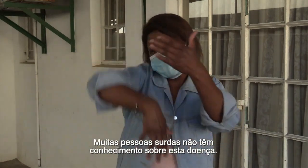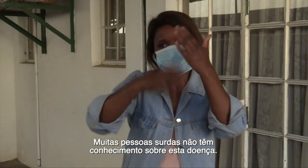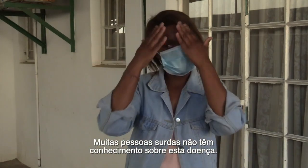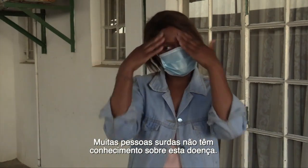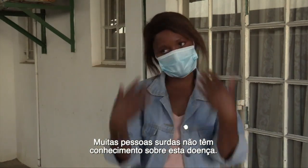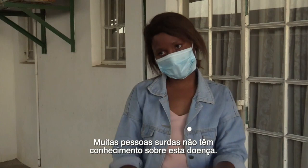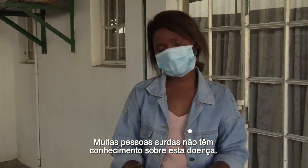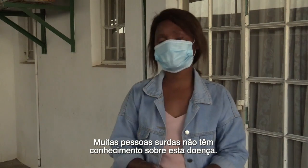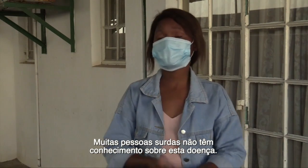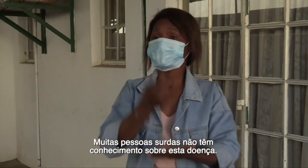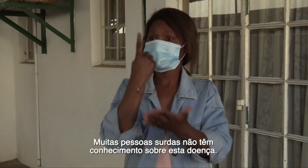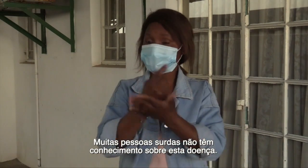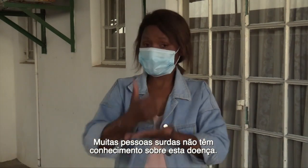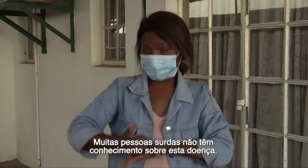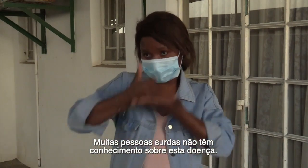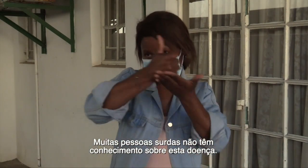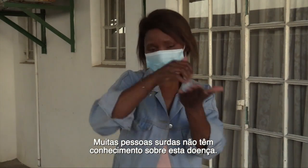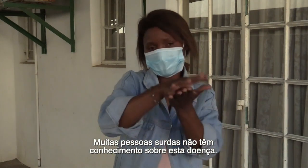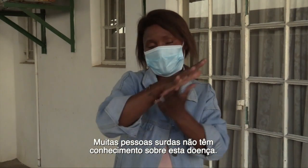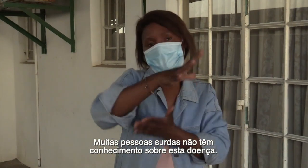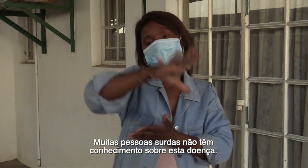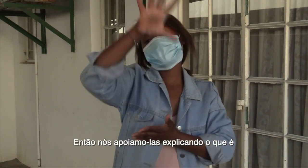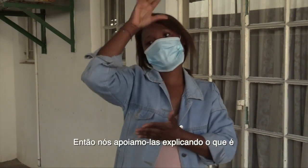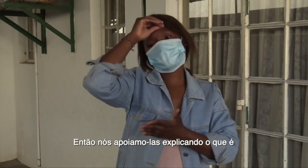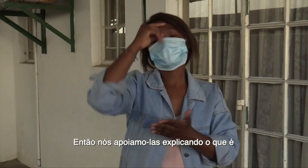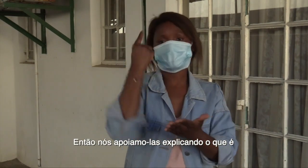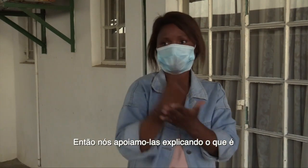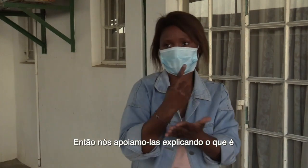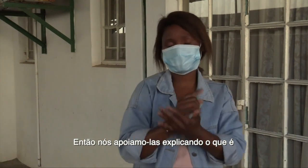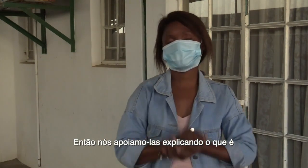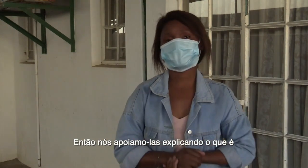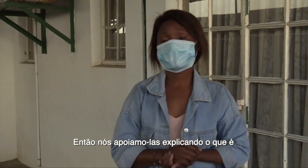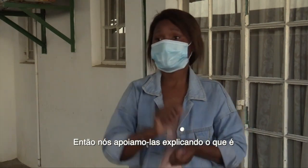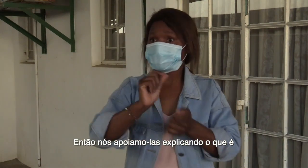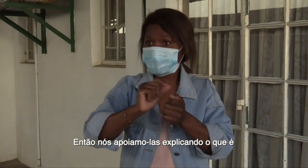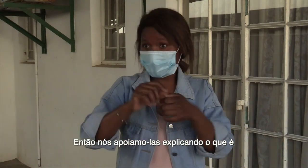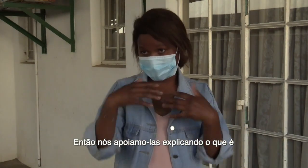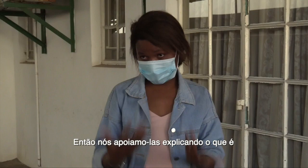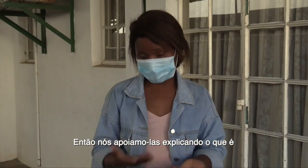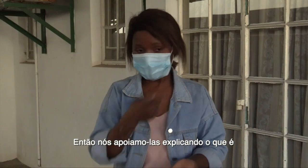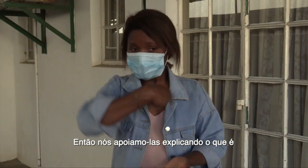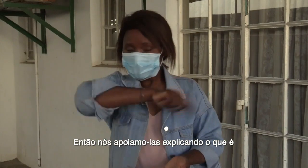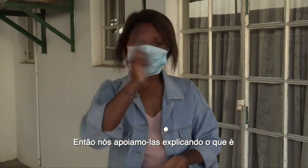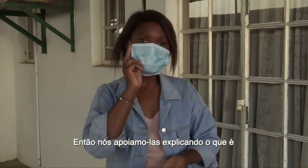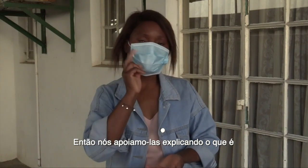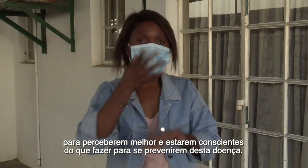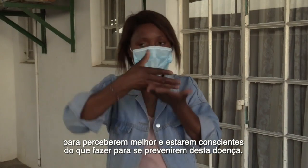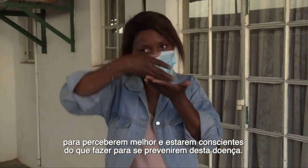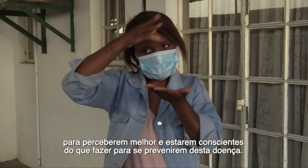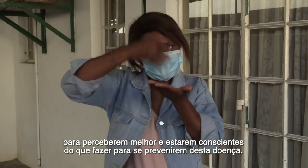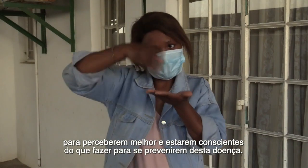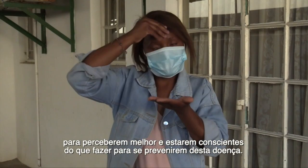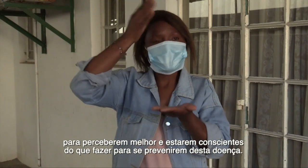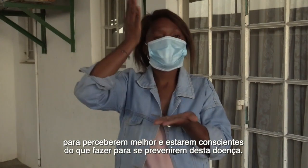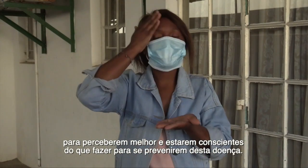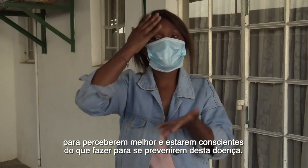parte das pessoas surdas não tem conhecimento profundo sobre esta doença. Então, nós apoiamos explicando o que é realmente isto, porque